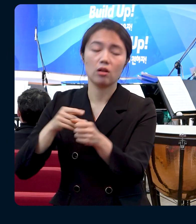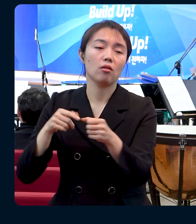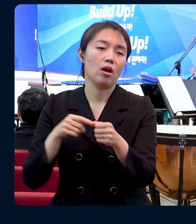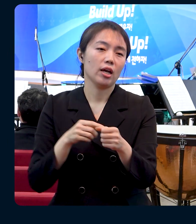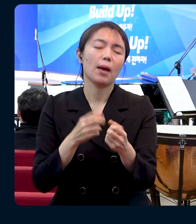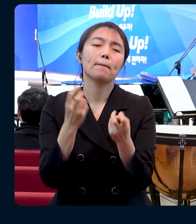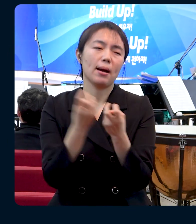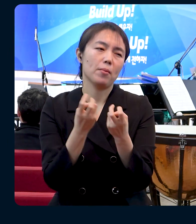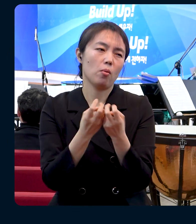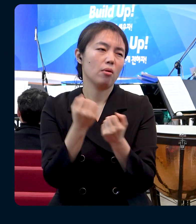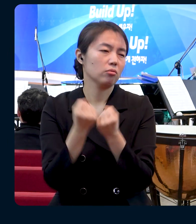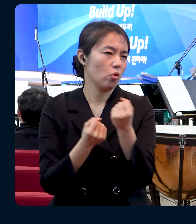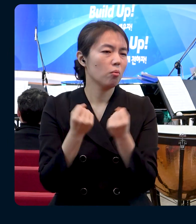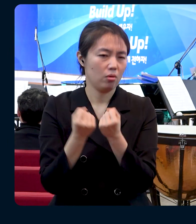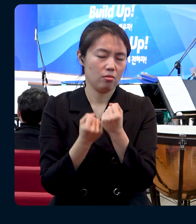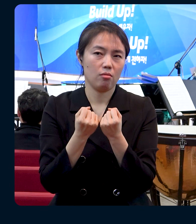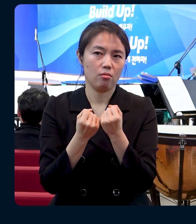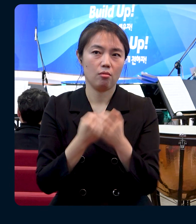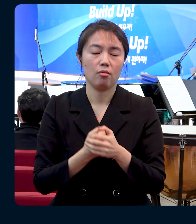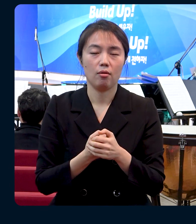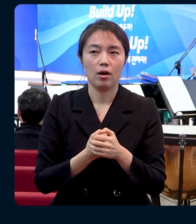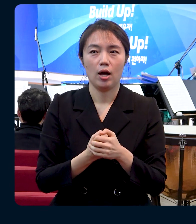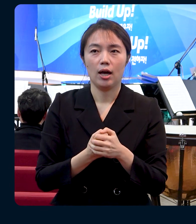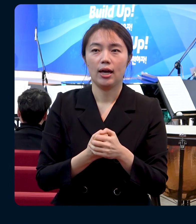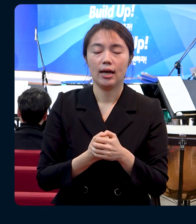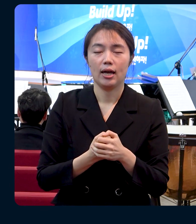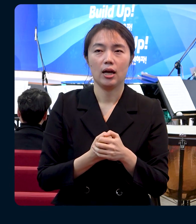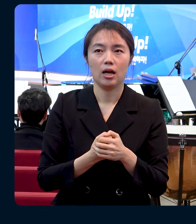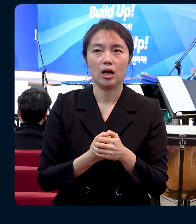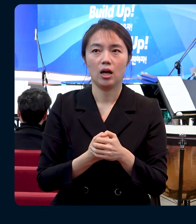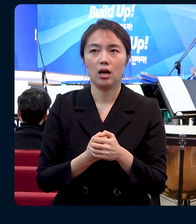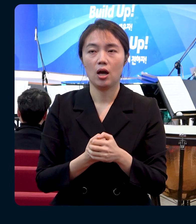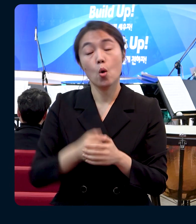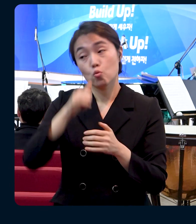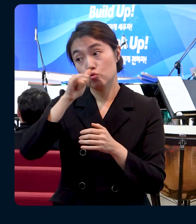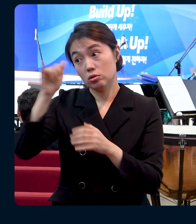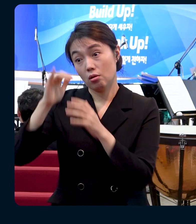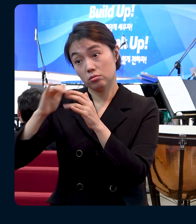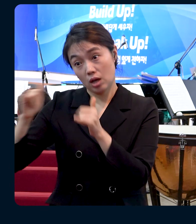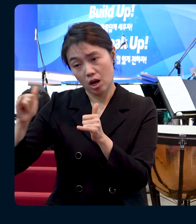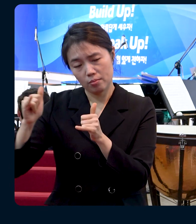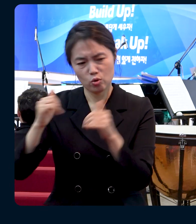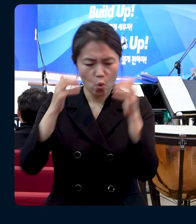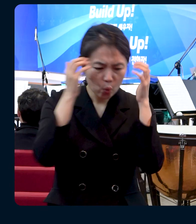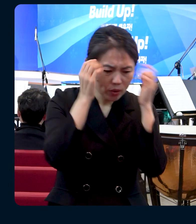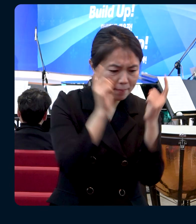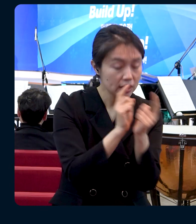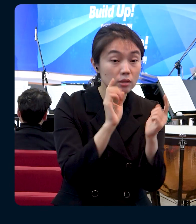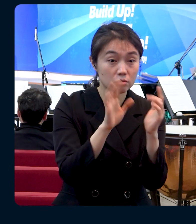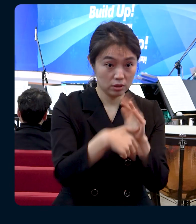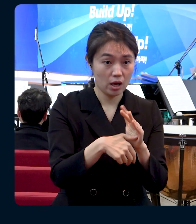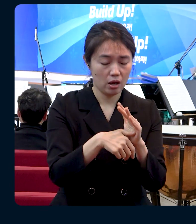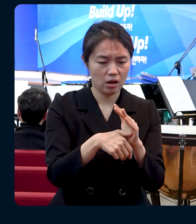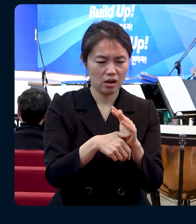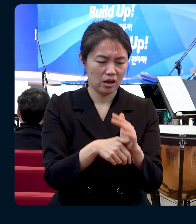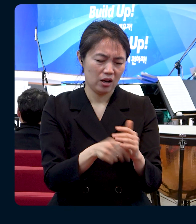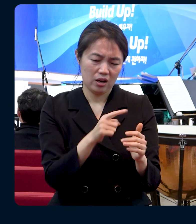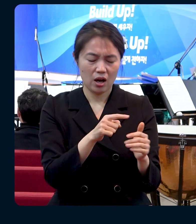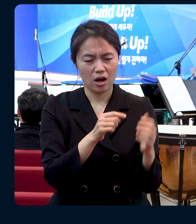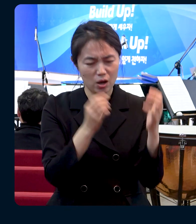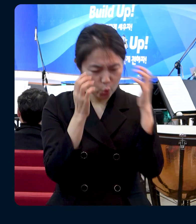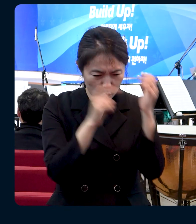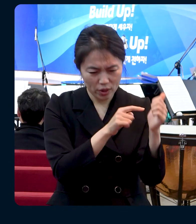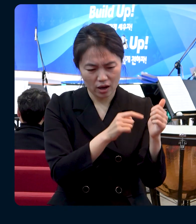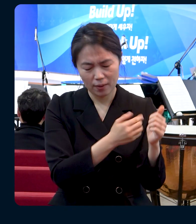다시 말해볼까요? 위대한 인간은 인생의 고난이나 어려움 앞에서 피하거나 숨거나 도망하거나 그저 견디는